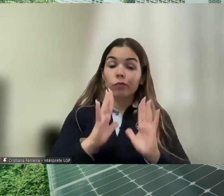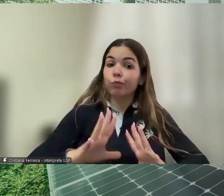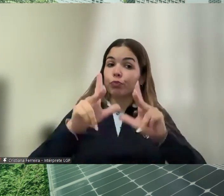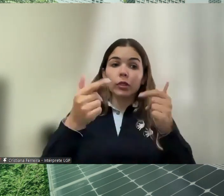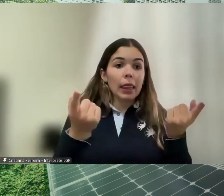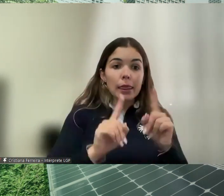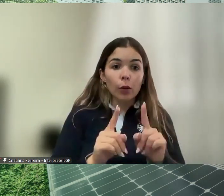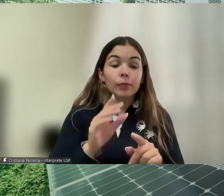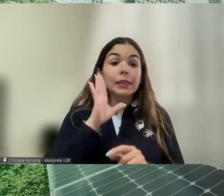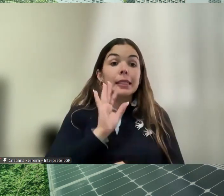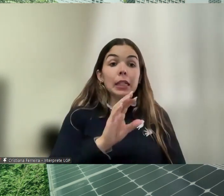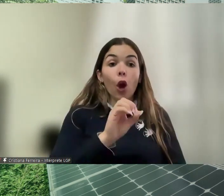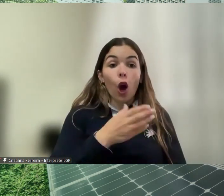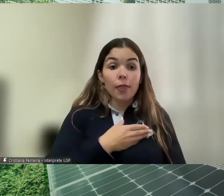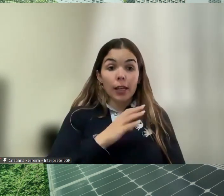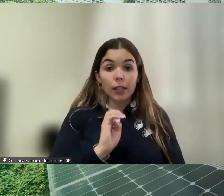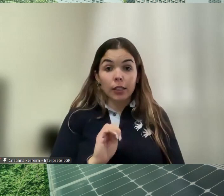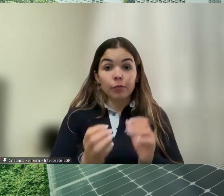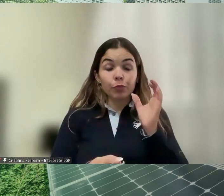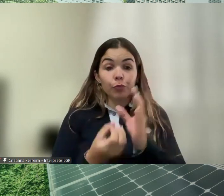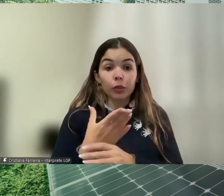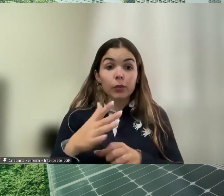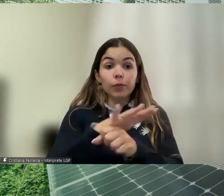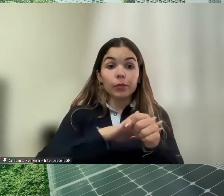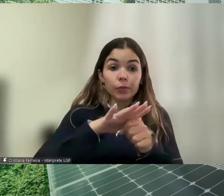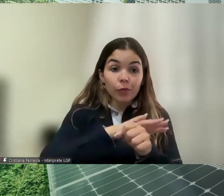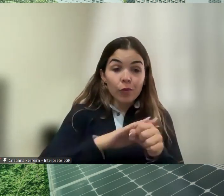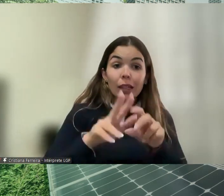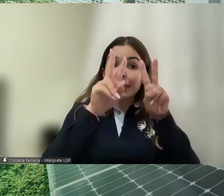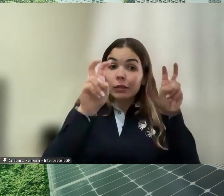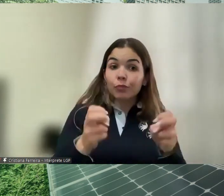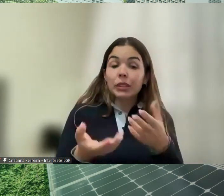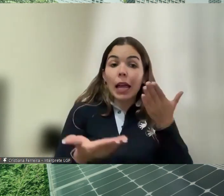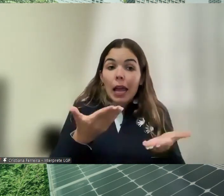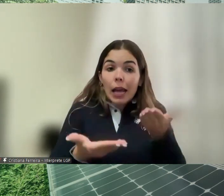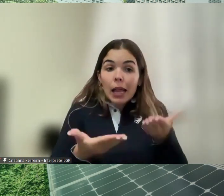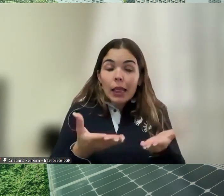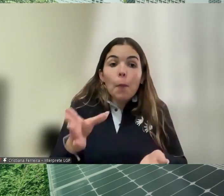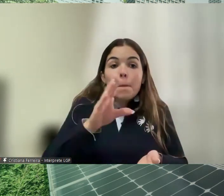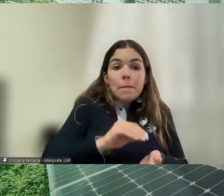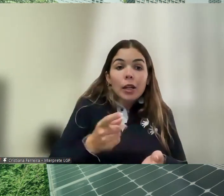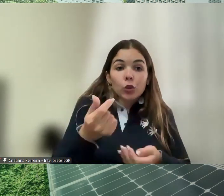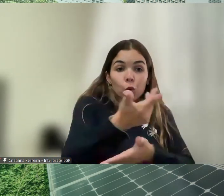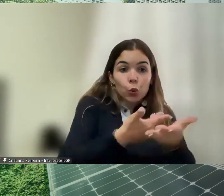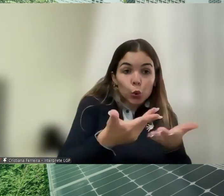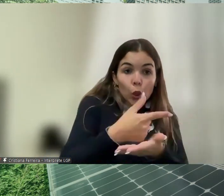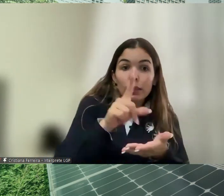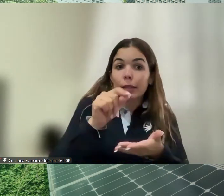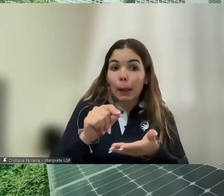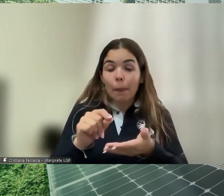os ODS surgiram num contexto de melhor cobertura, mais equilíbrio entre as dimensões económicas, sociais e